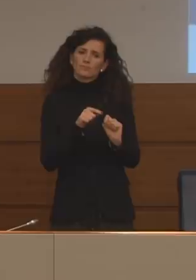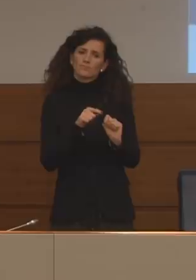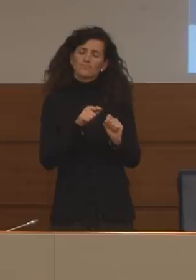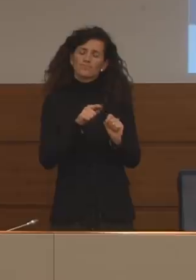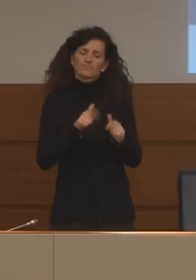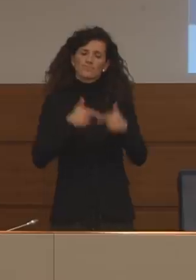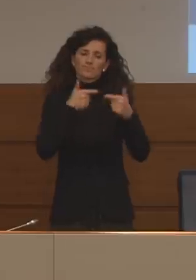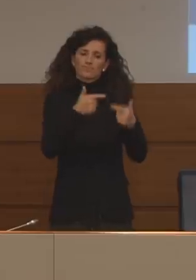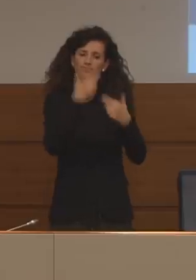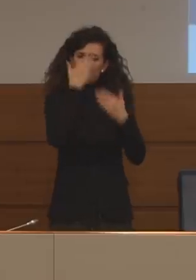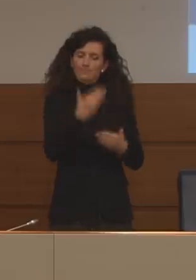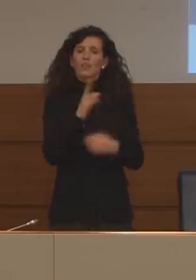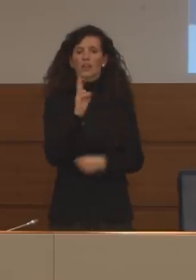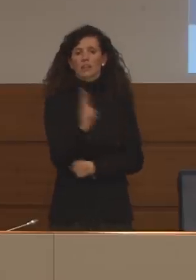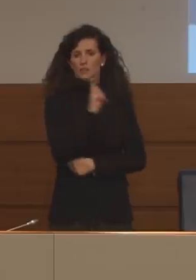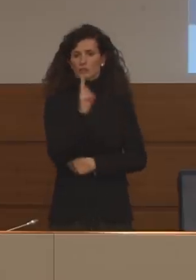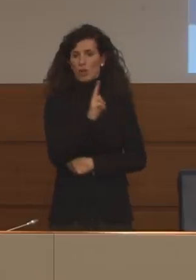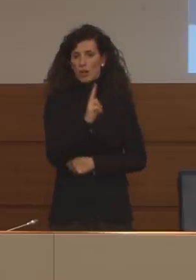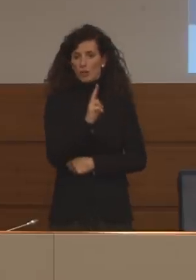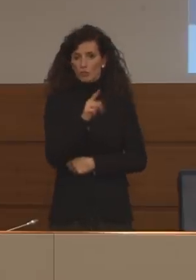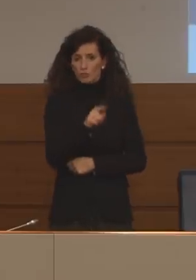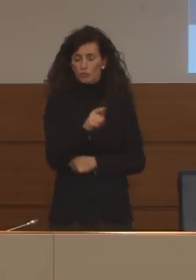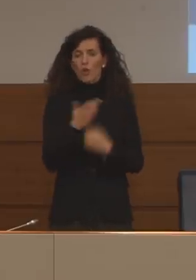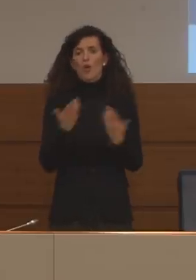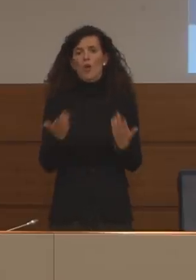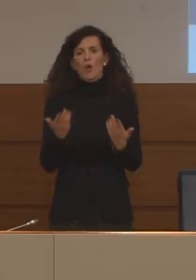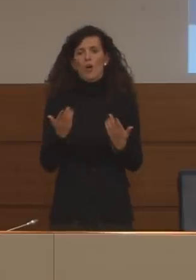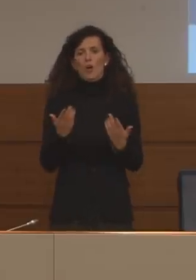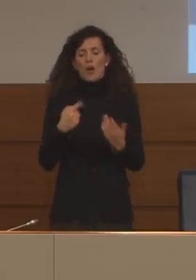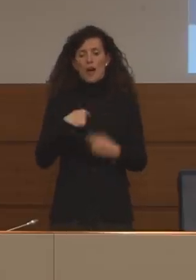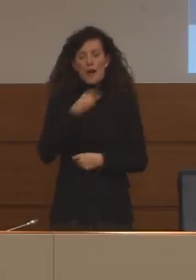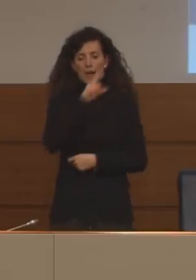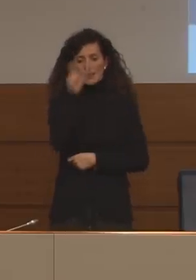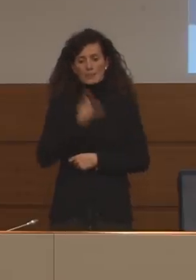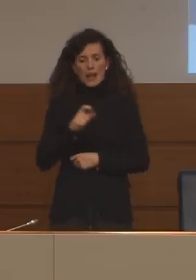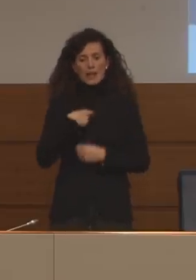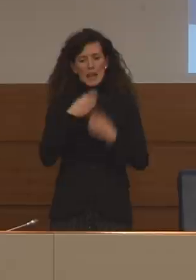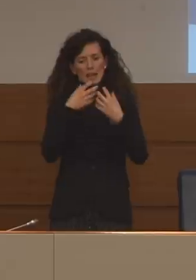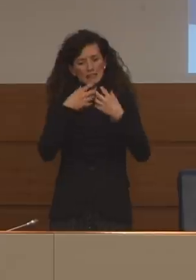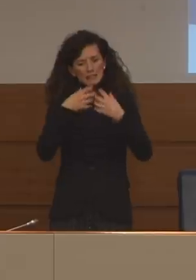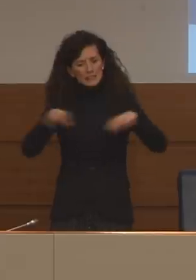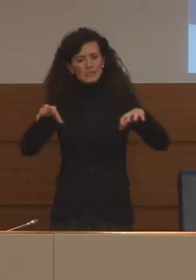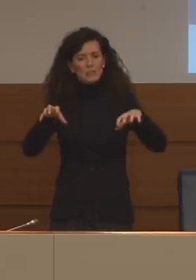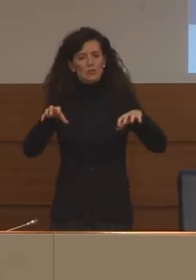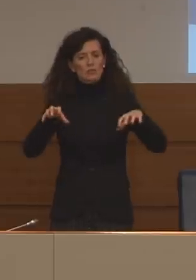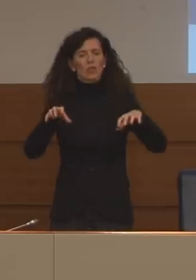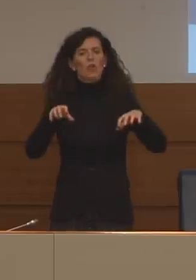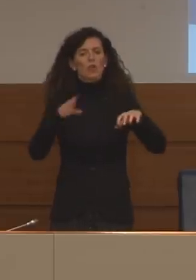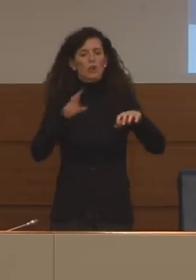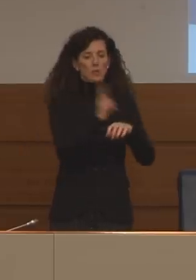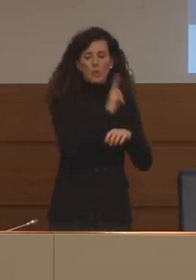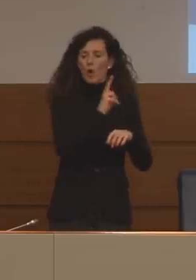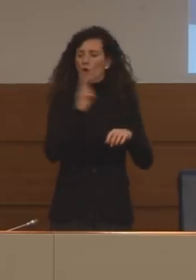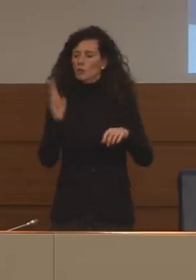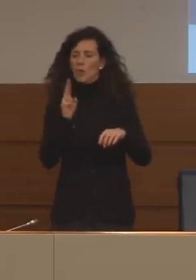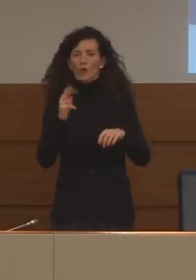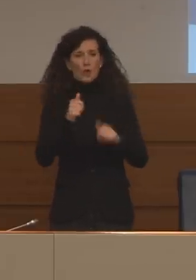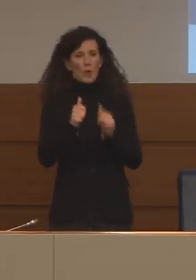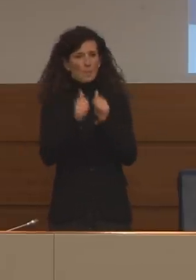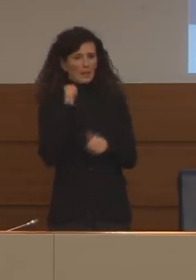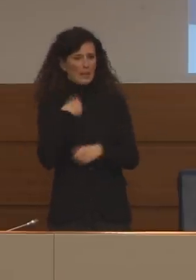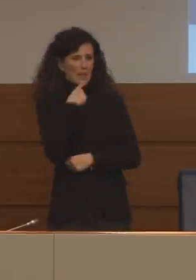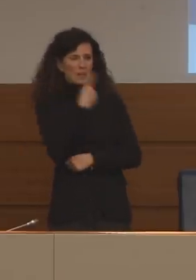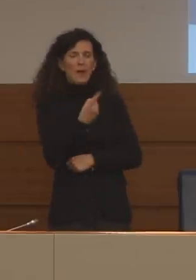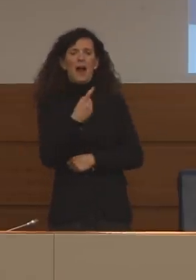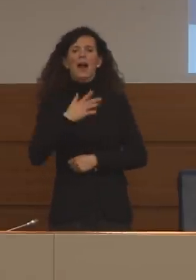un decesso quindi la distinzione volutamente quando vi ho parlato delle persone più giovani quindi under